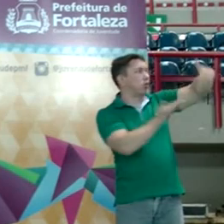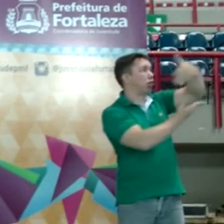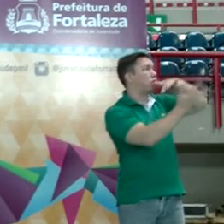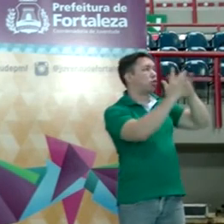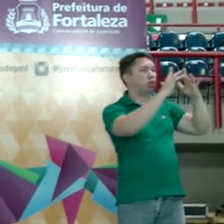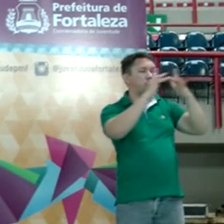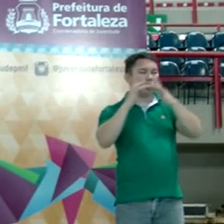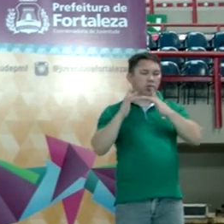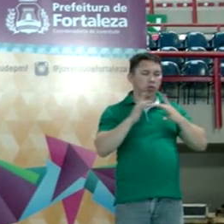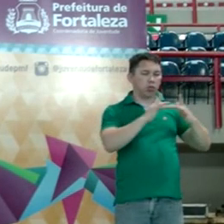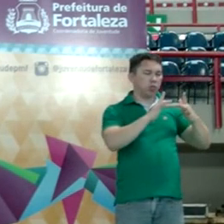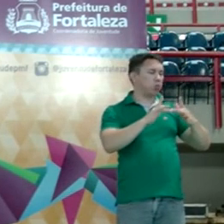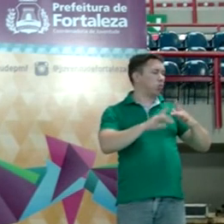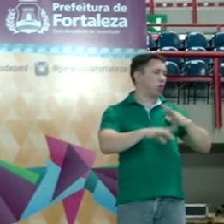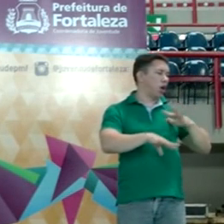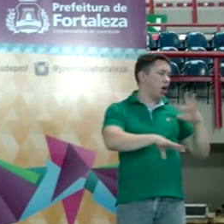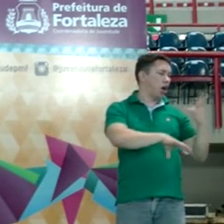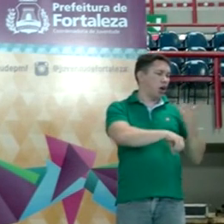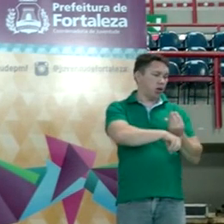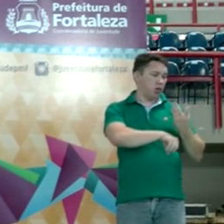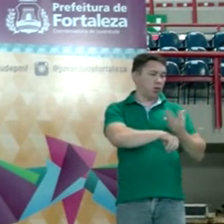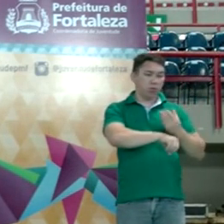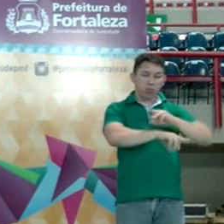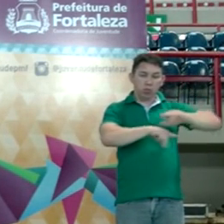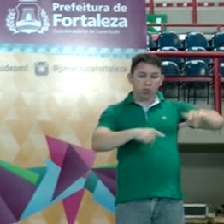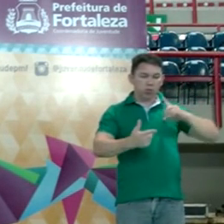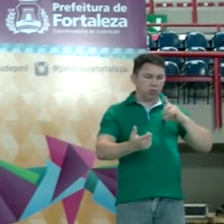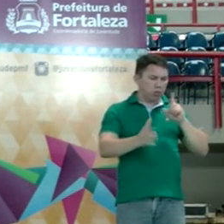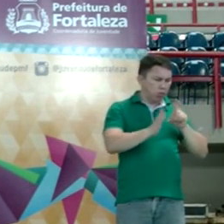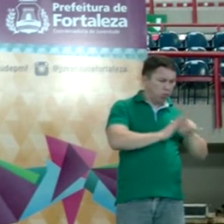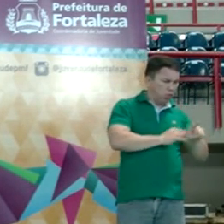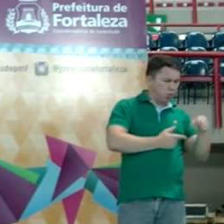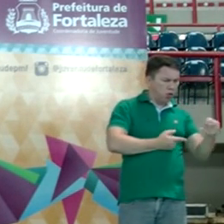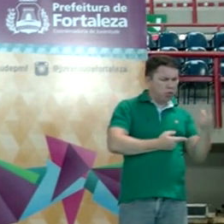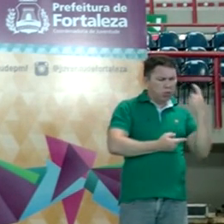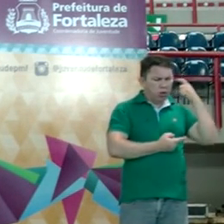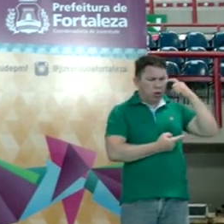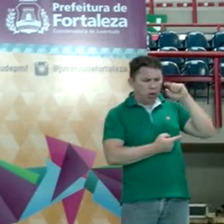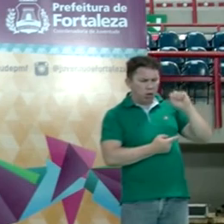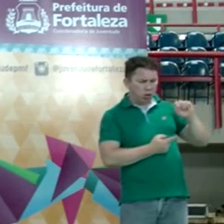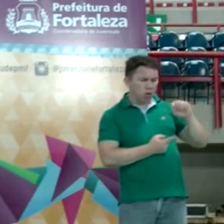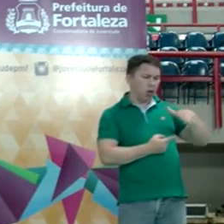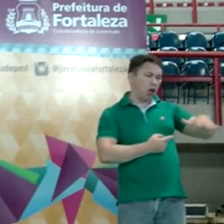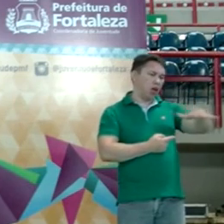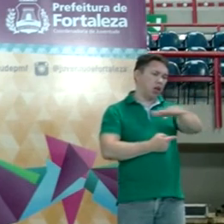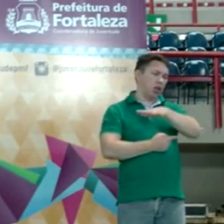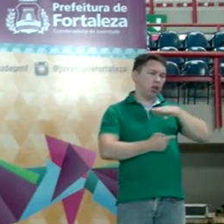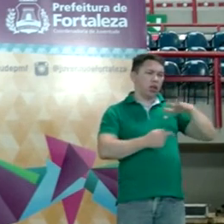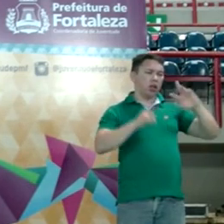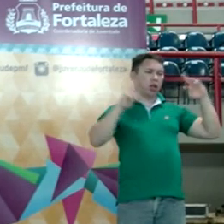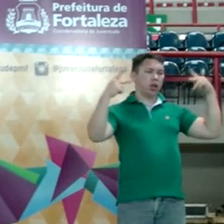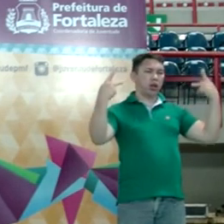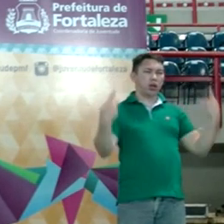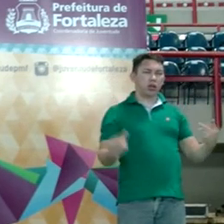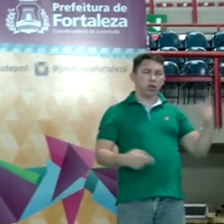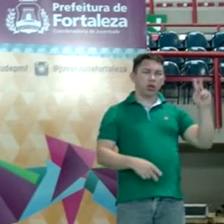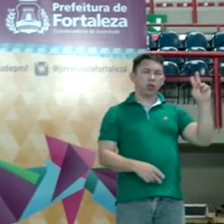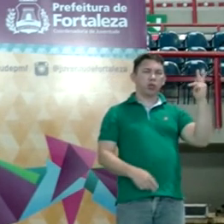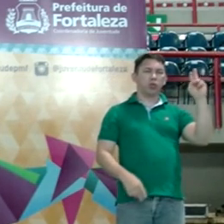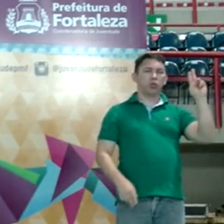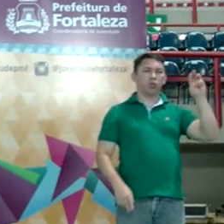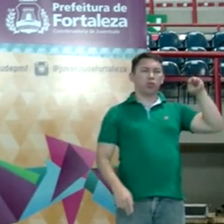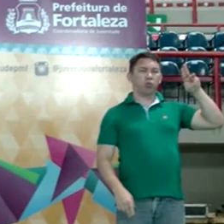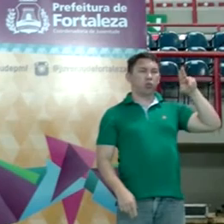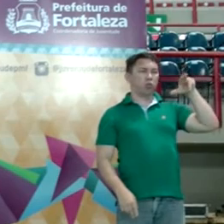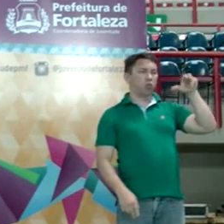vice-versa. Então, às vezes, as pessoas observam as questões e dizem: mas essa questão é de qual? É da área de humanas. É assim que a gente tem que começar a